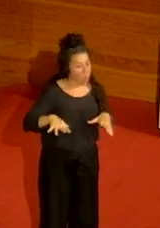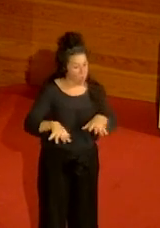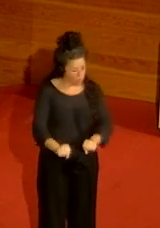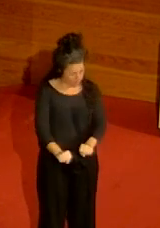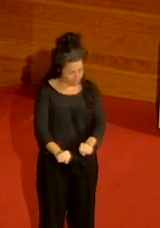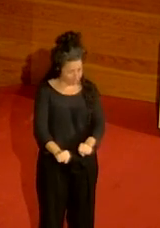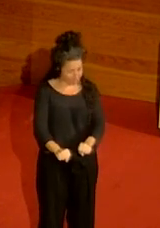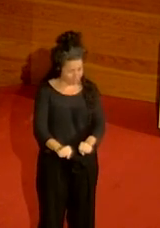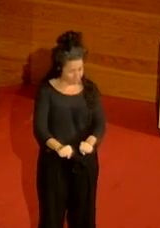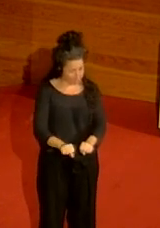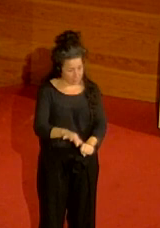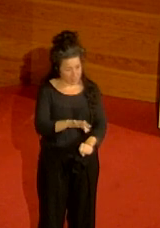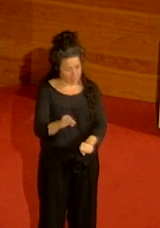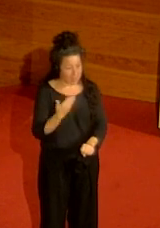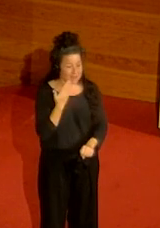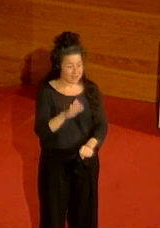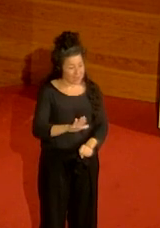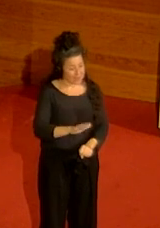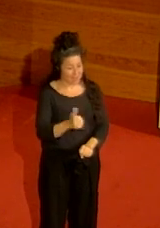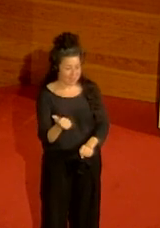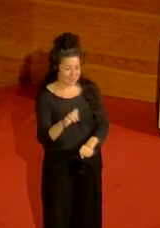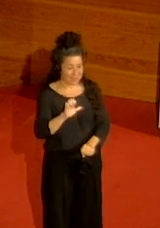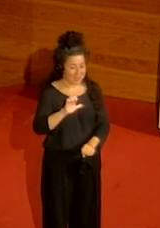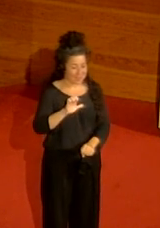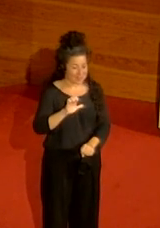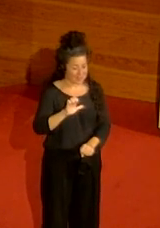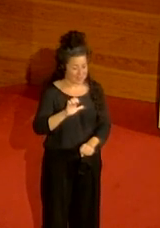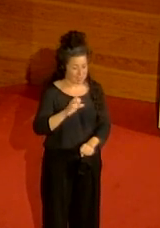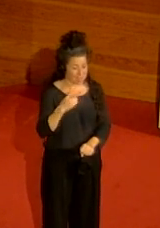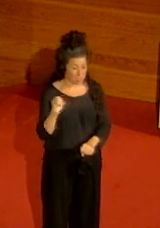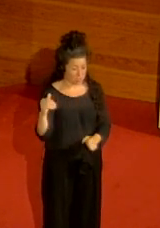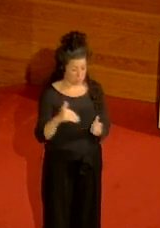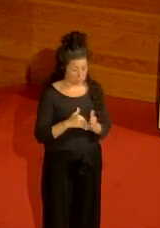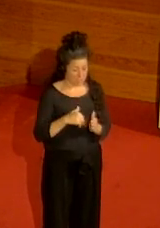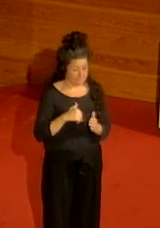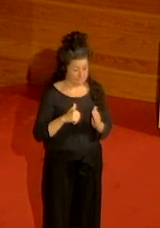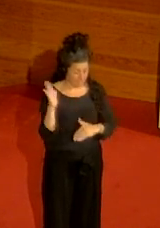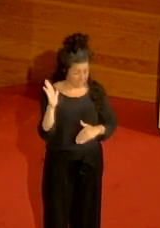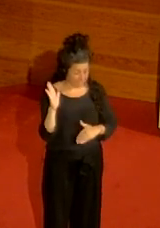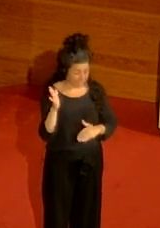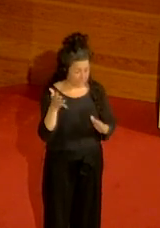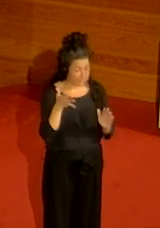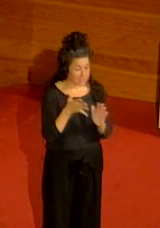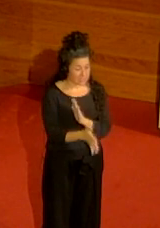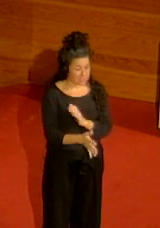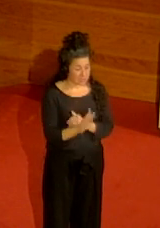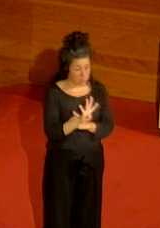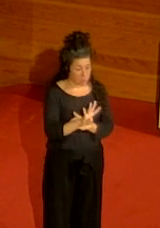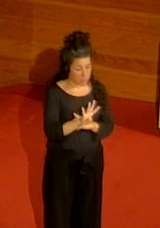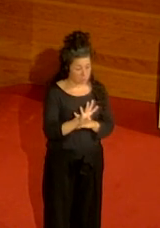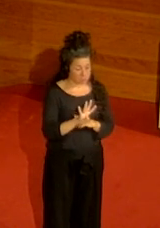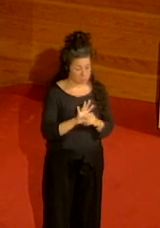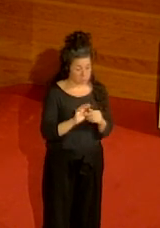más de 200.000 en Jerusalén este o sea estamos hablando de 700.000 personas en un país de 9,7 millones de habitantes Entonces